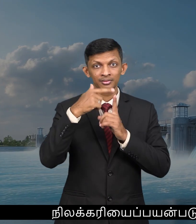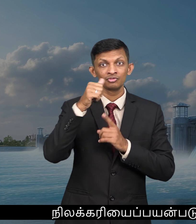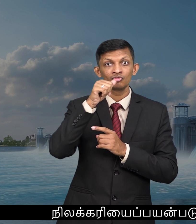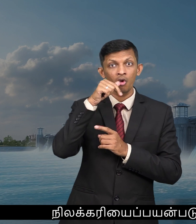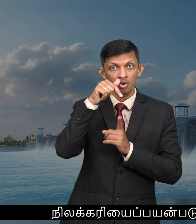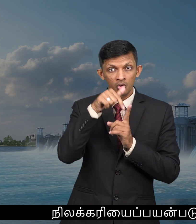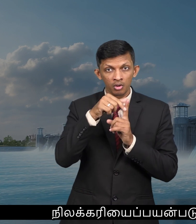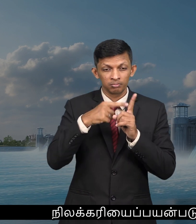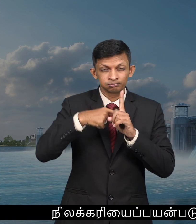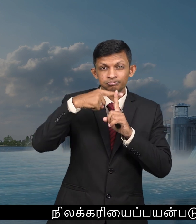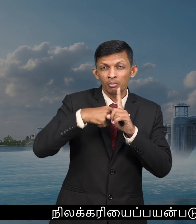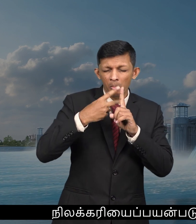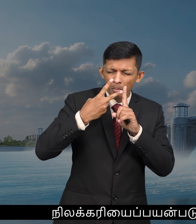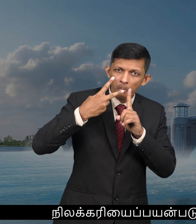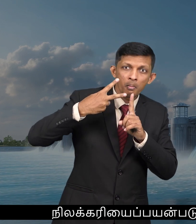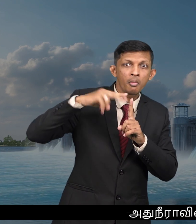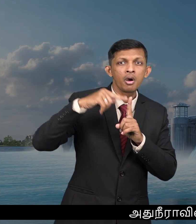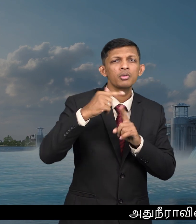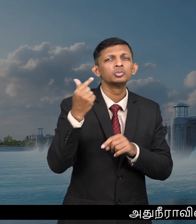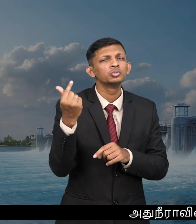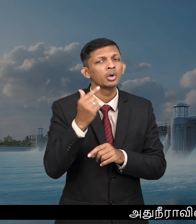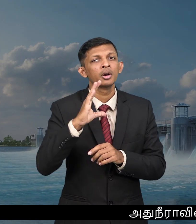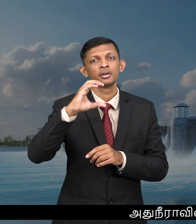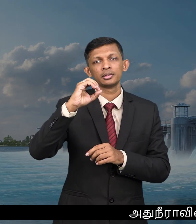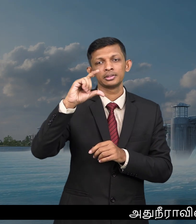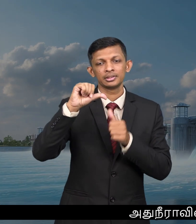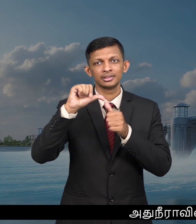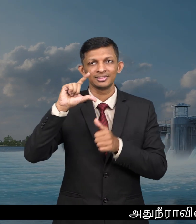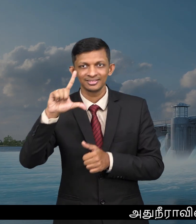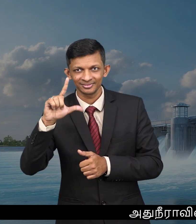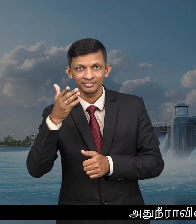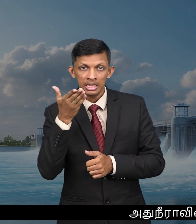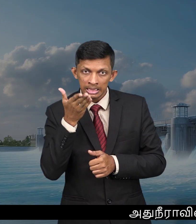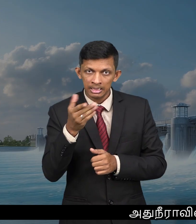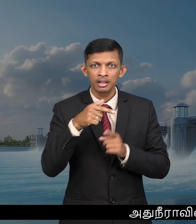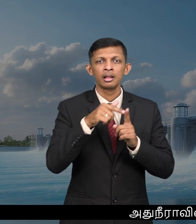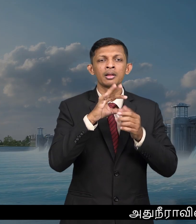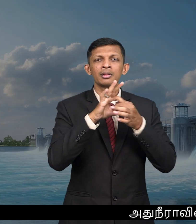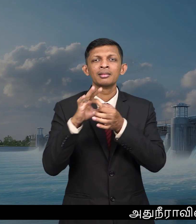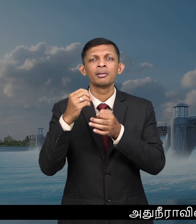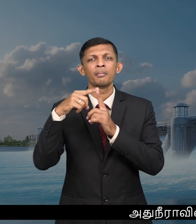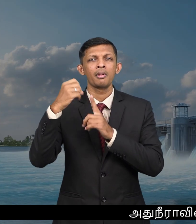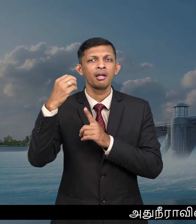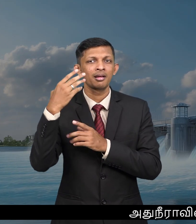நிலக்கரியை பயன்படுத்தி நீரை வெப்பப்படுத்தும் போது அது நீராவியை உருவாக்குகிறது.